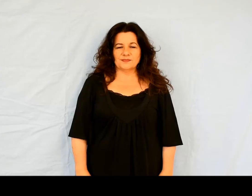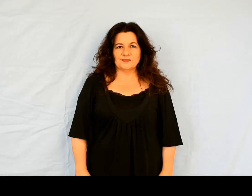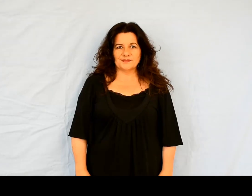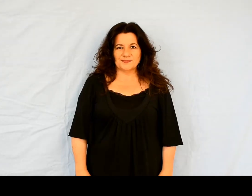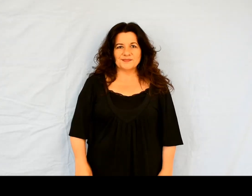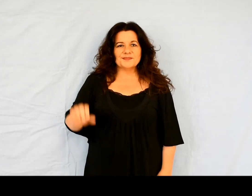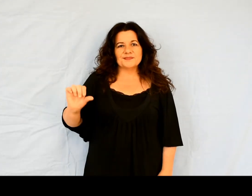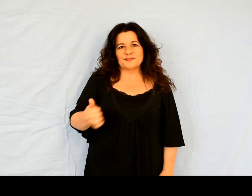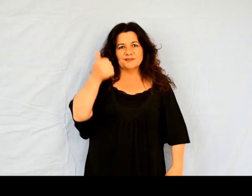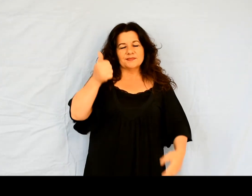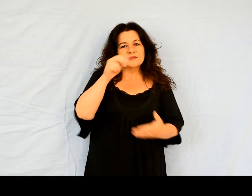Première lecture.